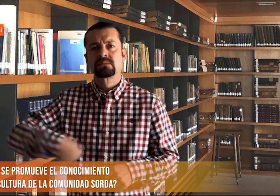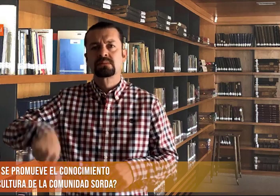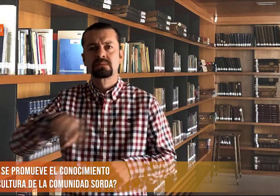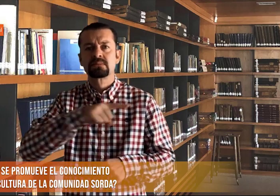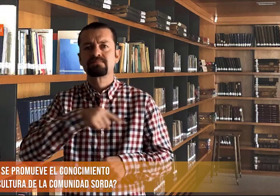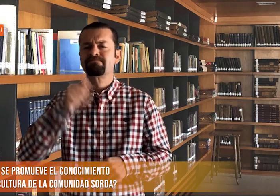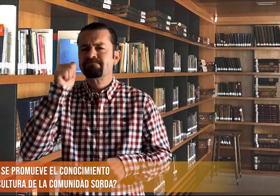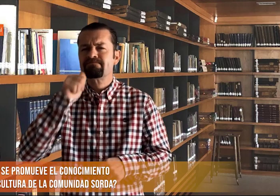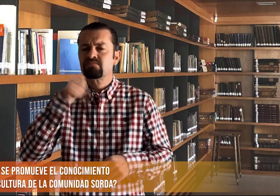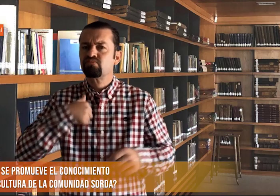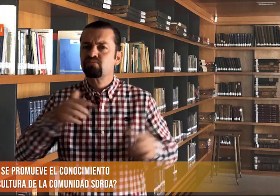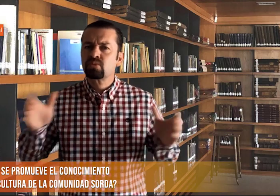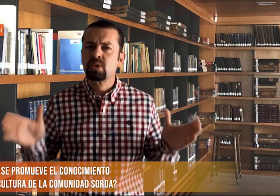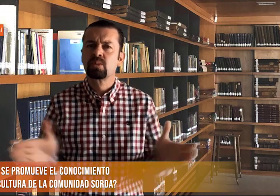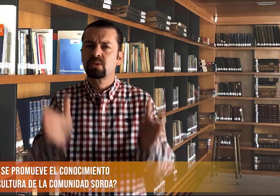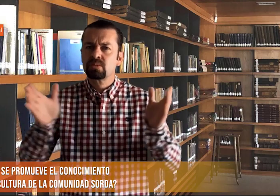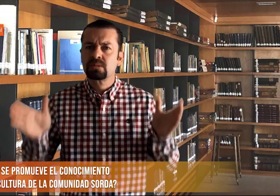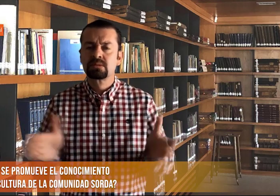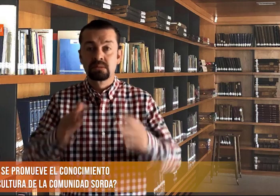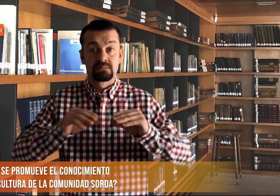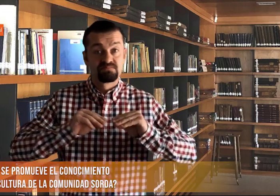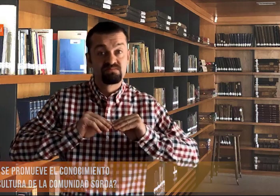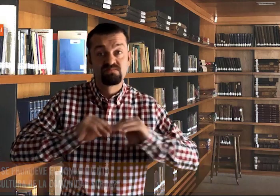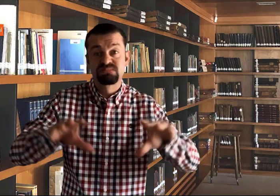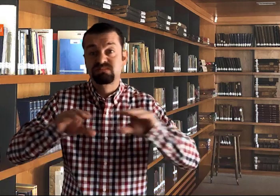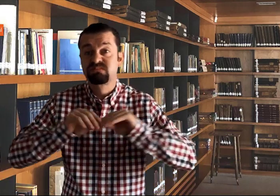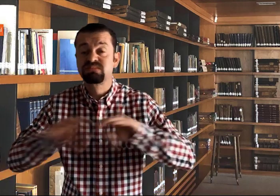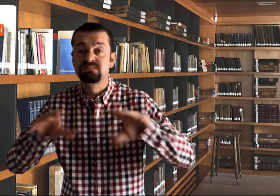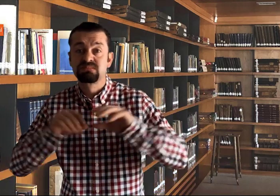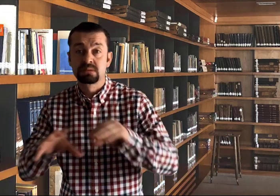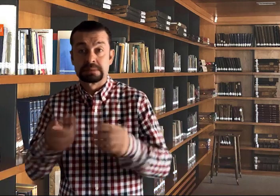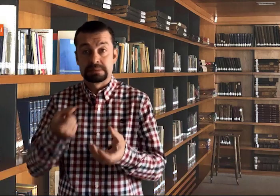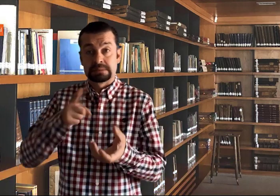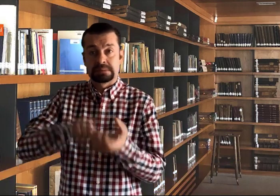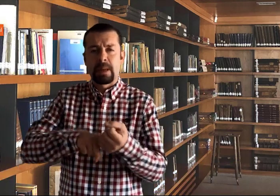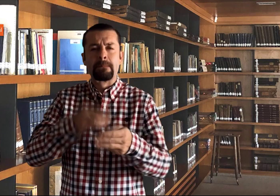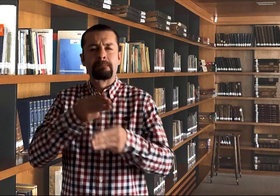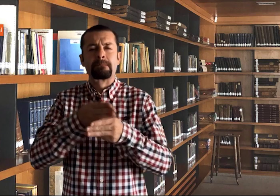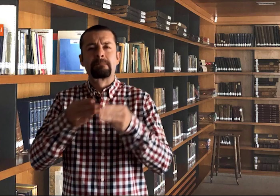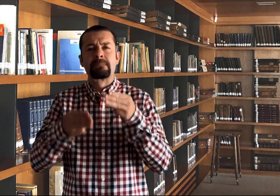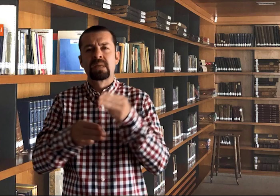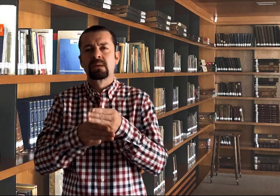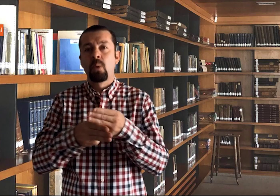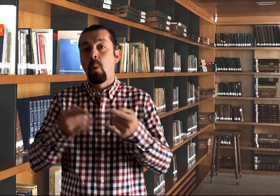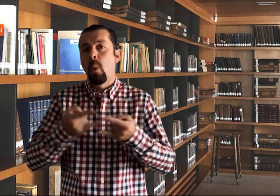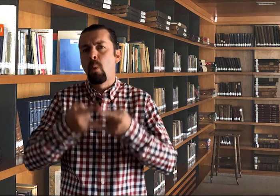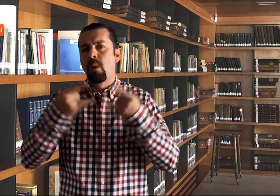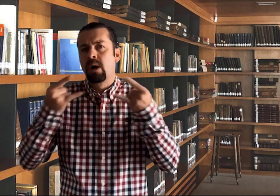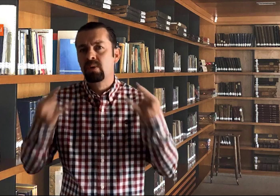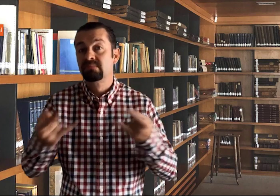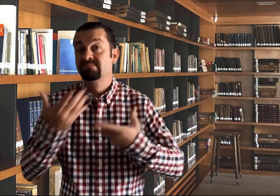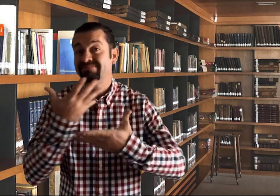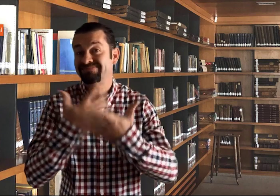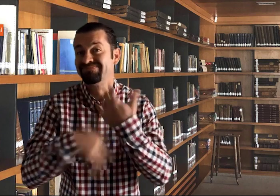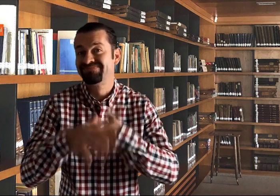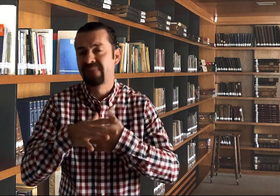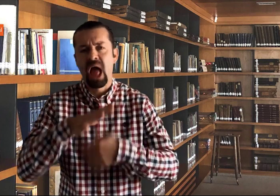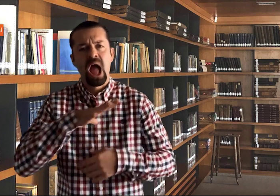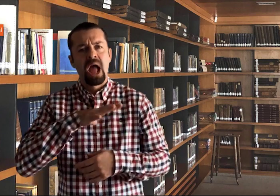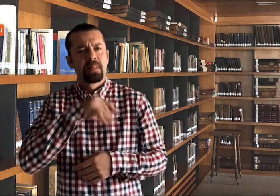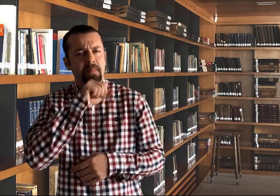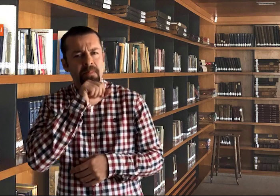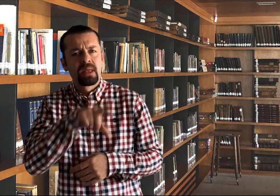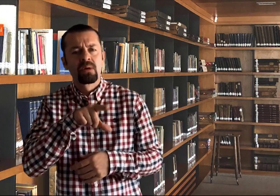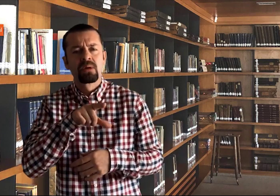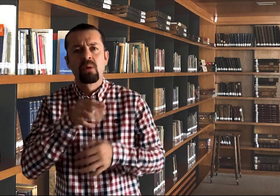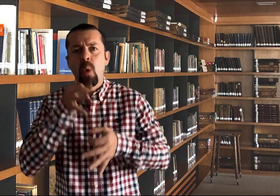tiempo de pandemia, nosotros hemos impulsado la distribución de algunos materiales, como los cuentos